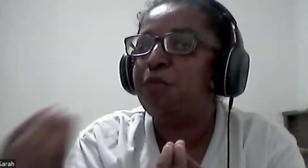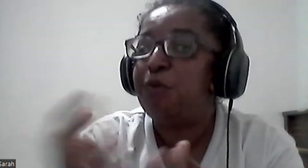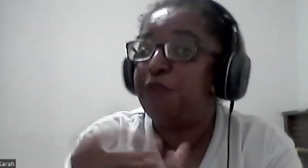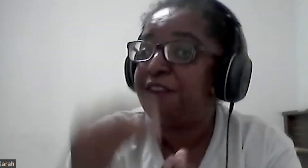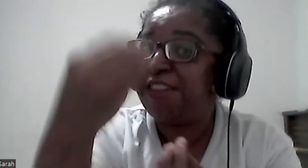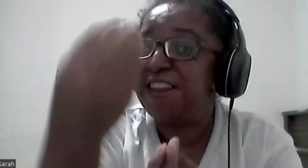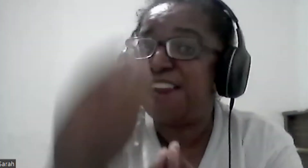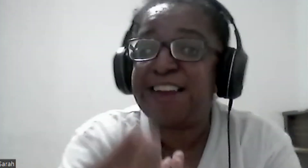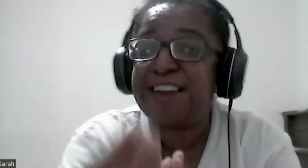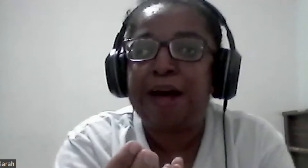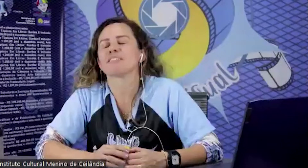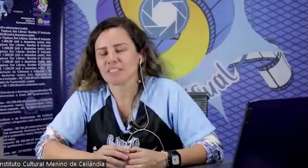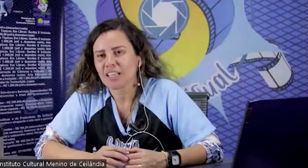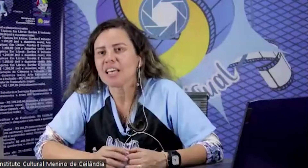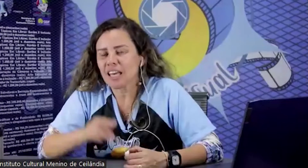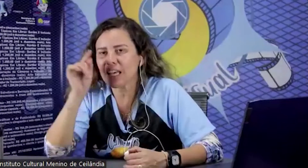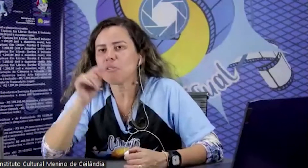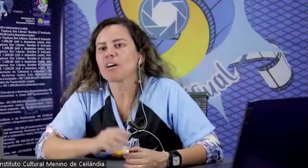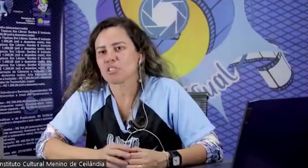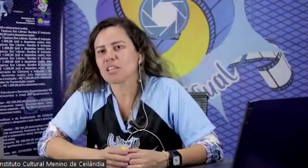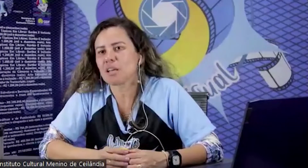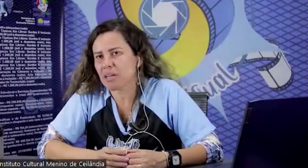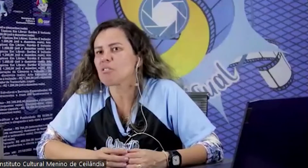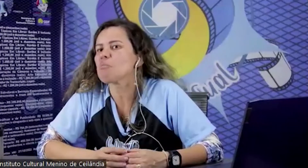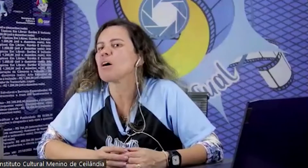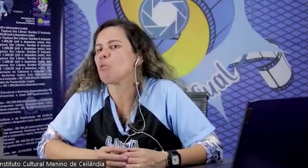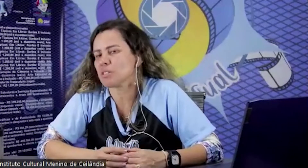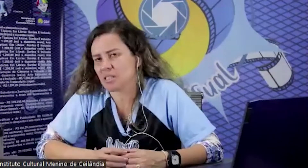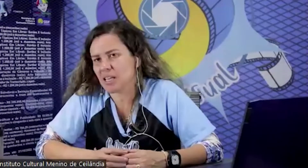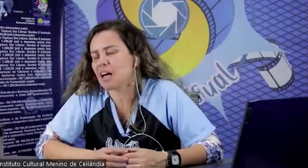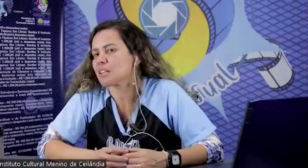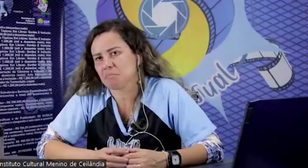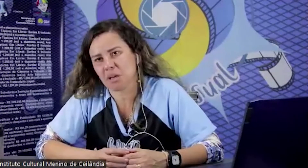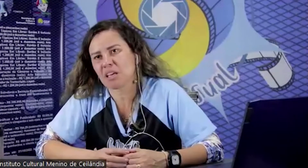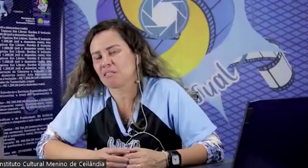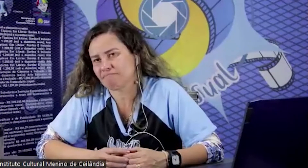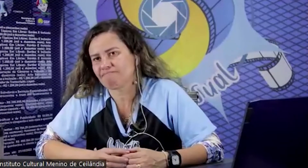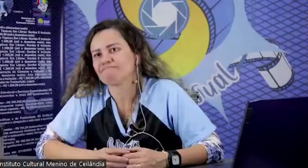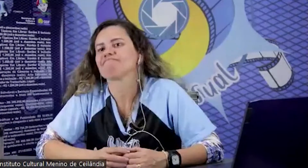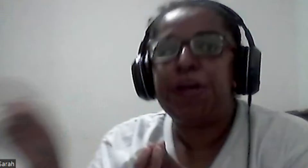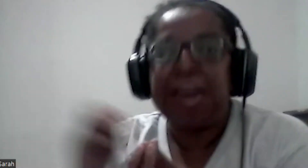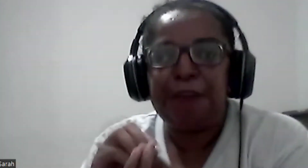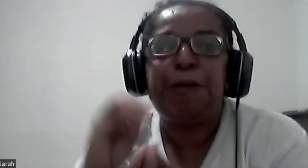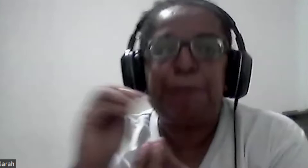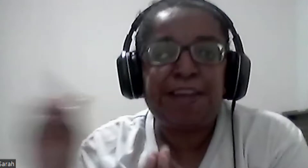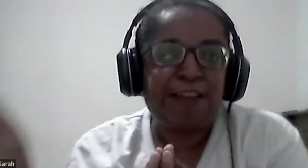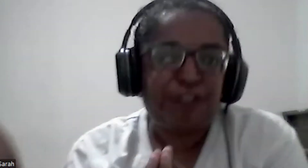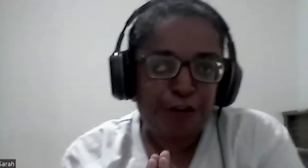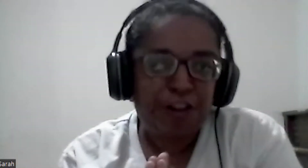com deficiência intelectual, síndrome de Down. Eu acho que ele tem mais alguma coisa, Sara, também. Justamente. O meu pequeno também tem, já foi